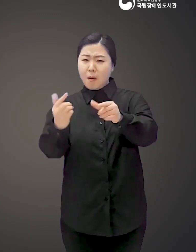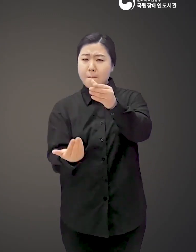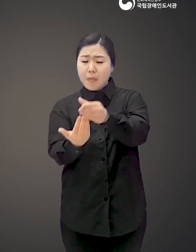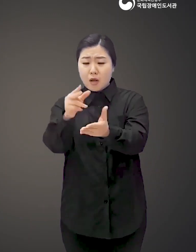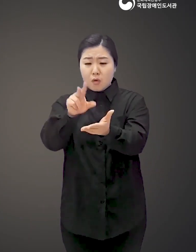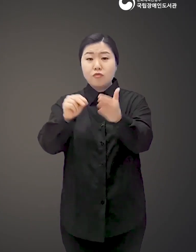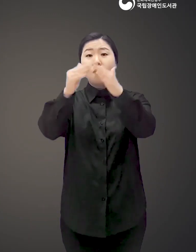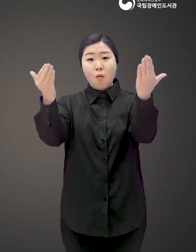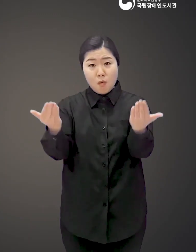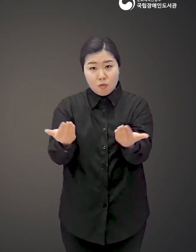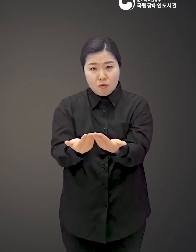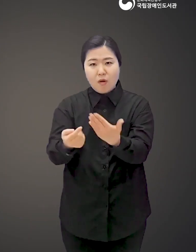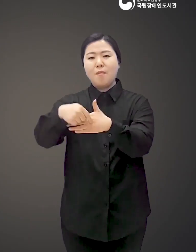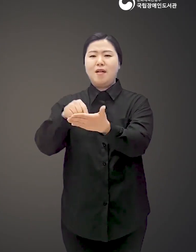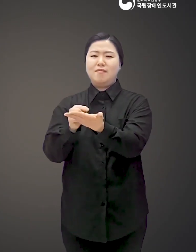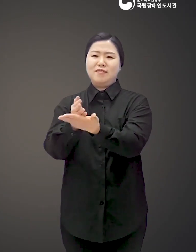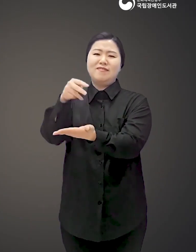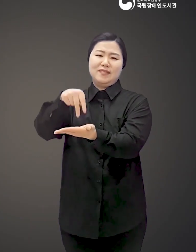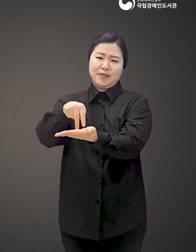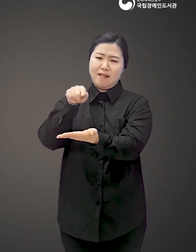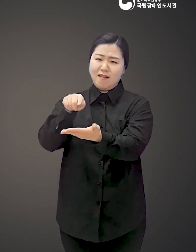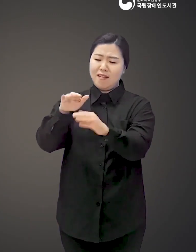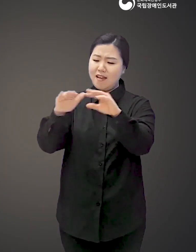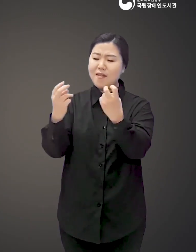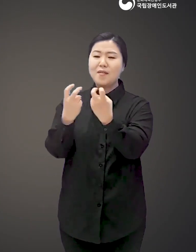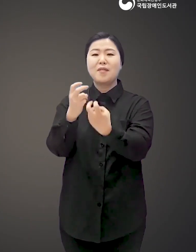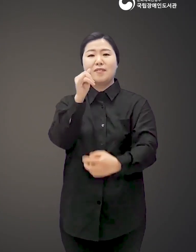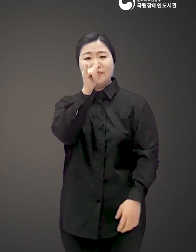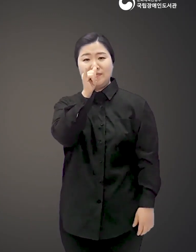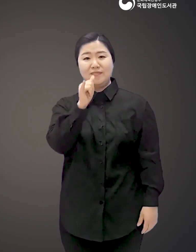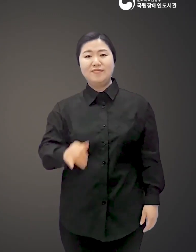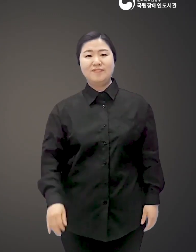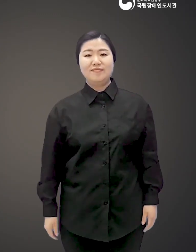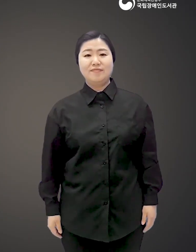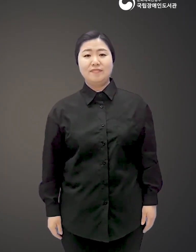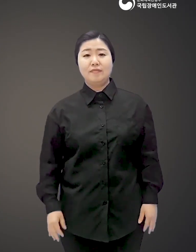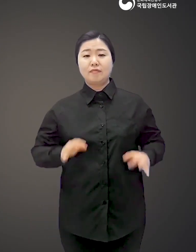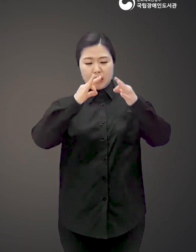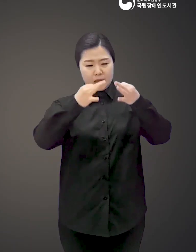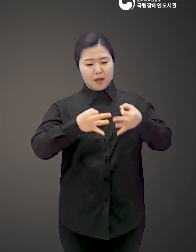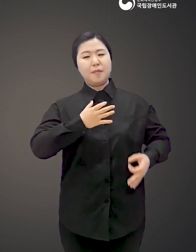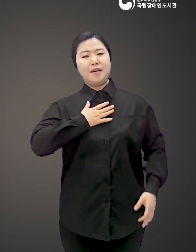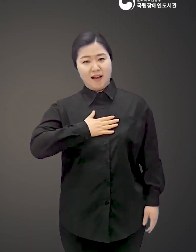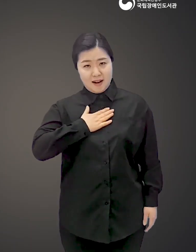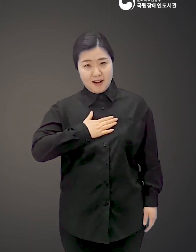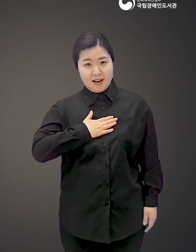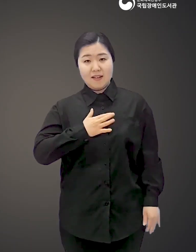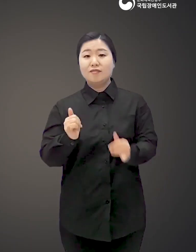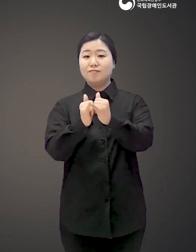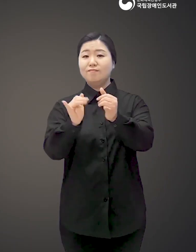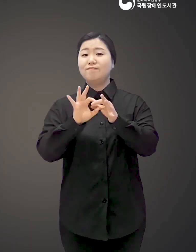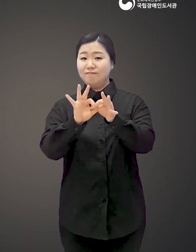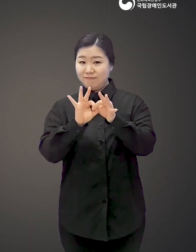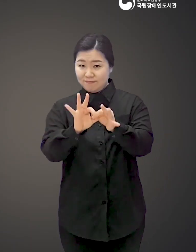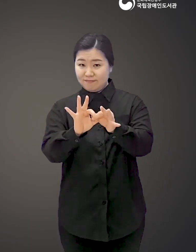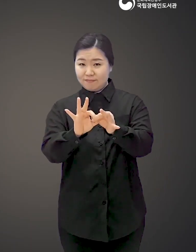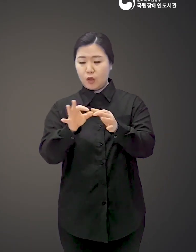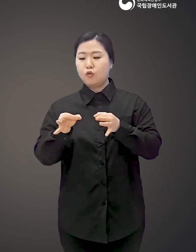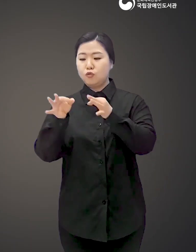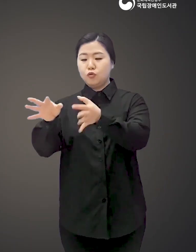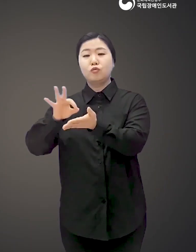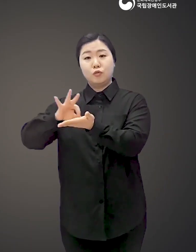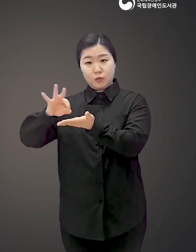삶의 모든 문제는 반드시 심리학 속에 해답이 있다. 자아 인식,